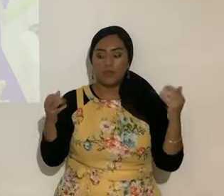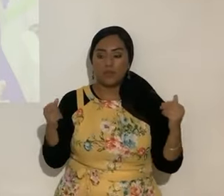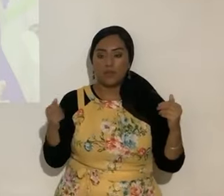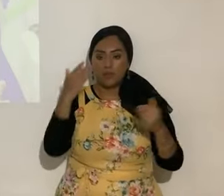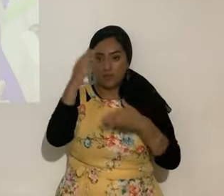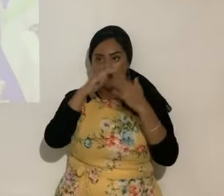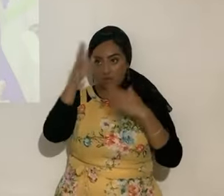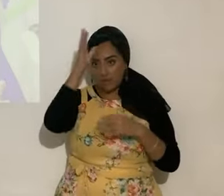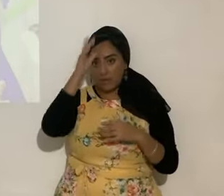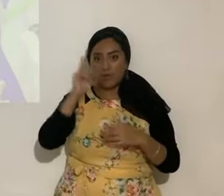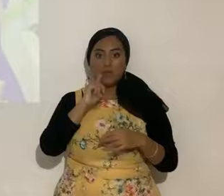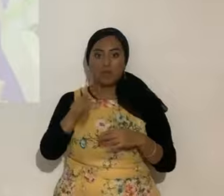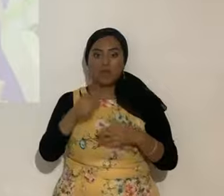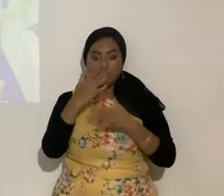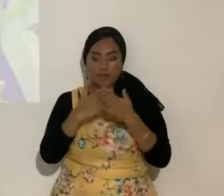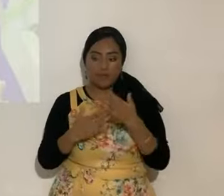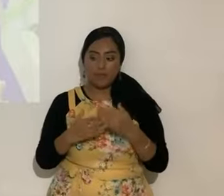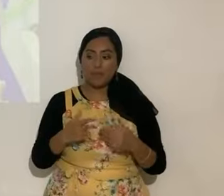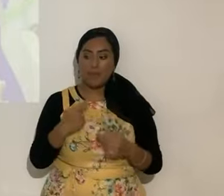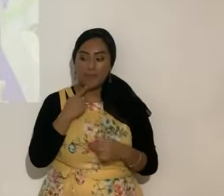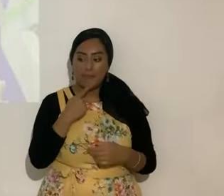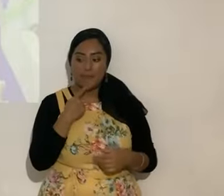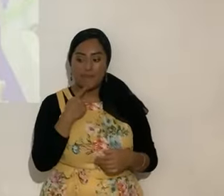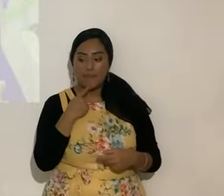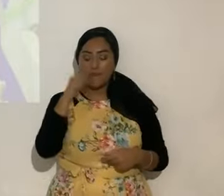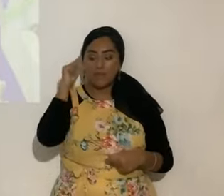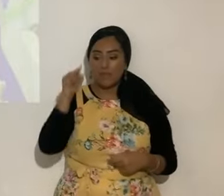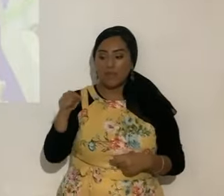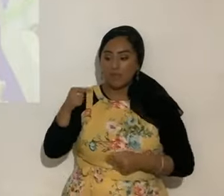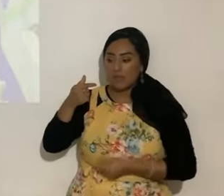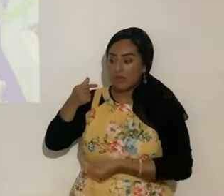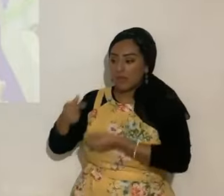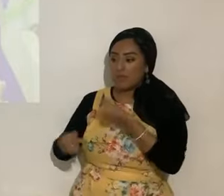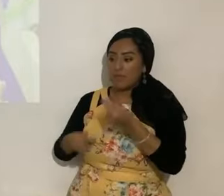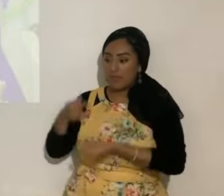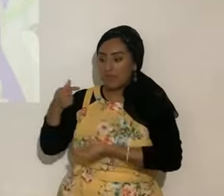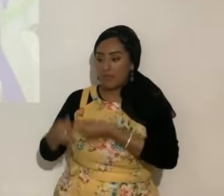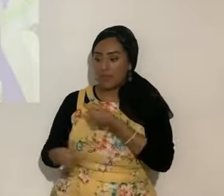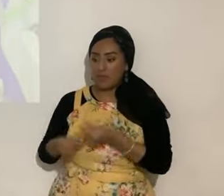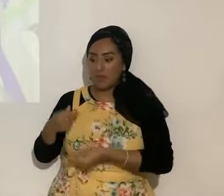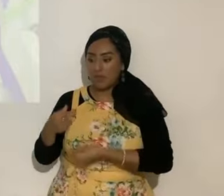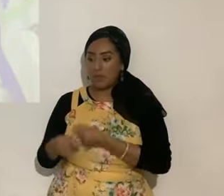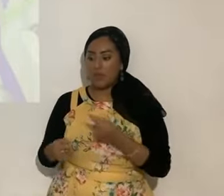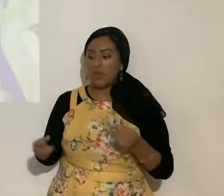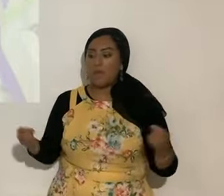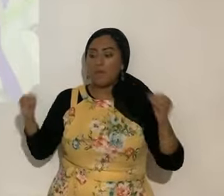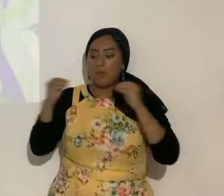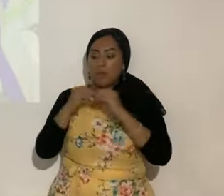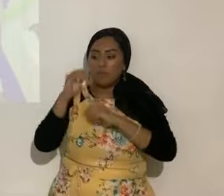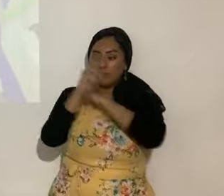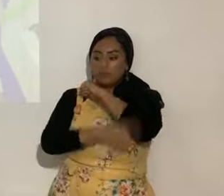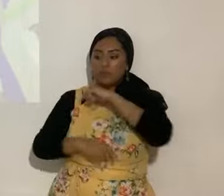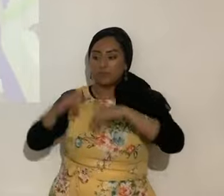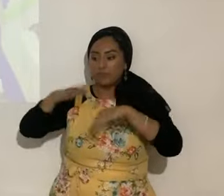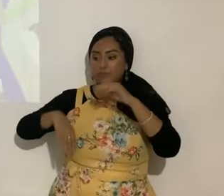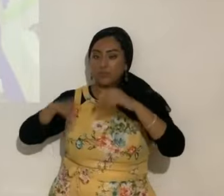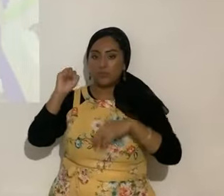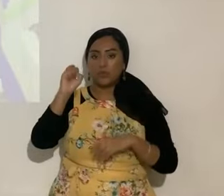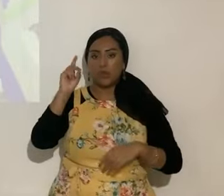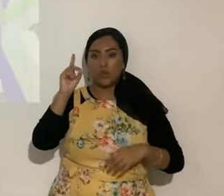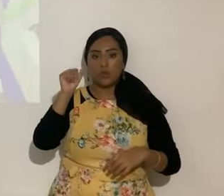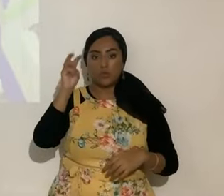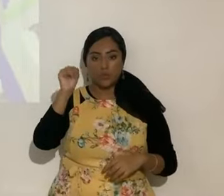marca ciertos parámetros, que dice, esta generación, será, más castigada, que Sodoma y Gomorra,